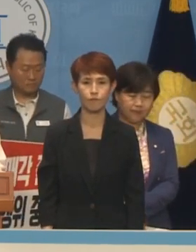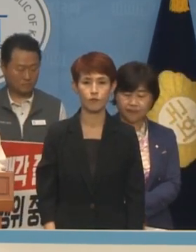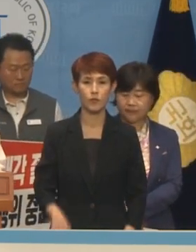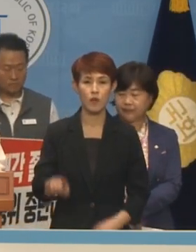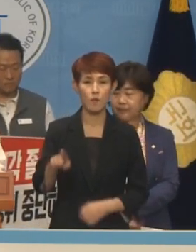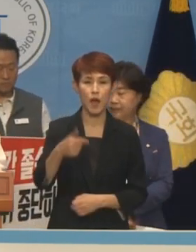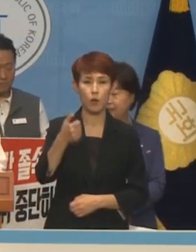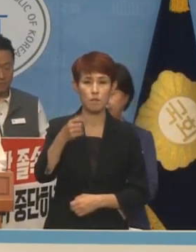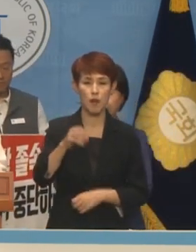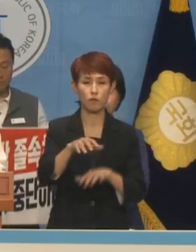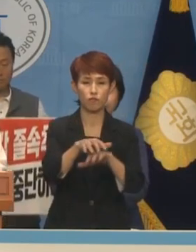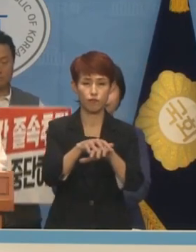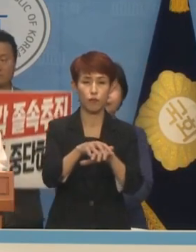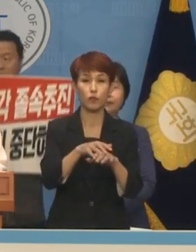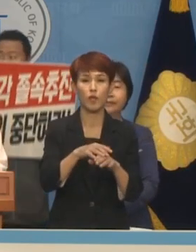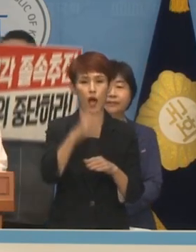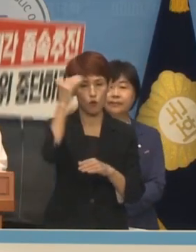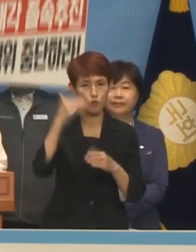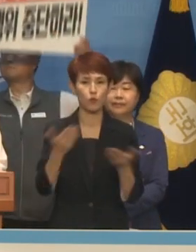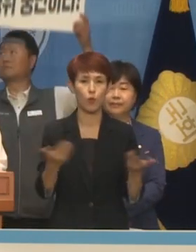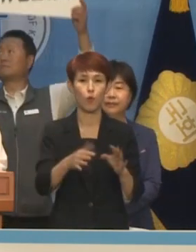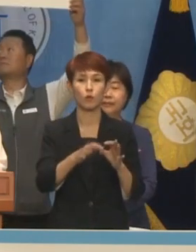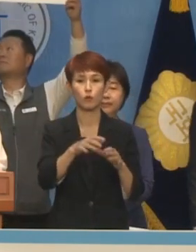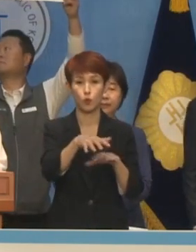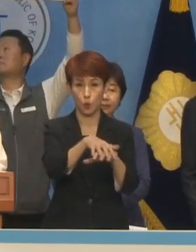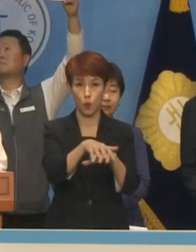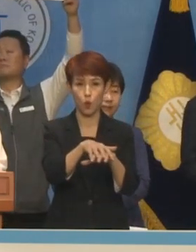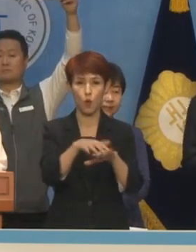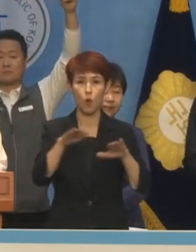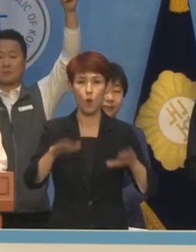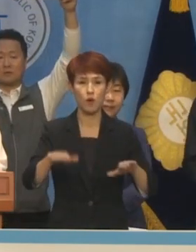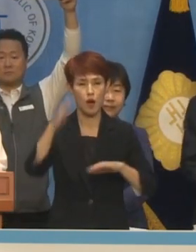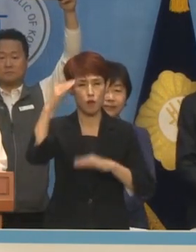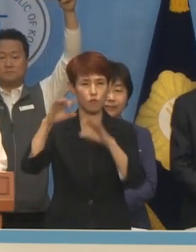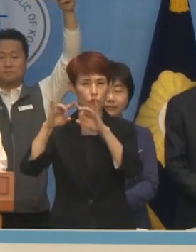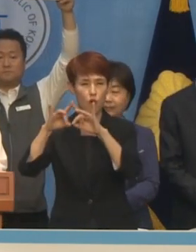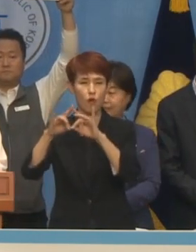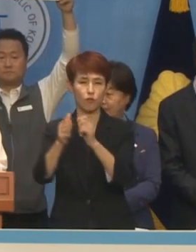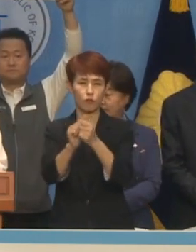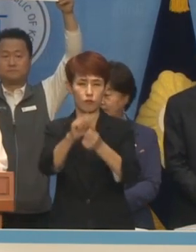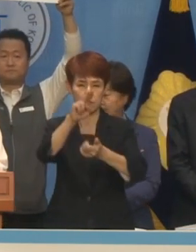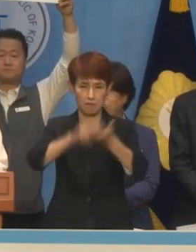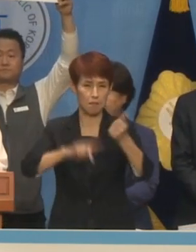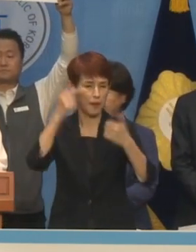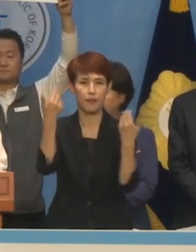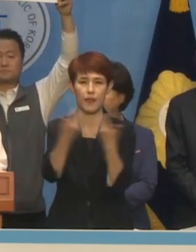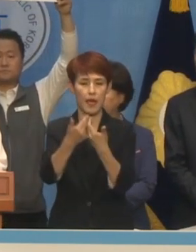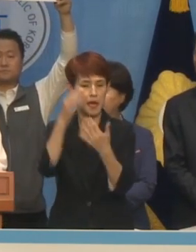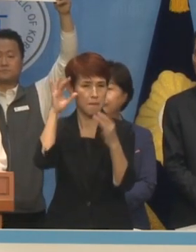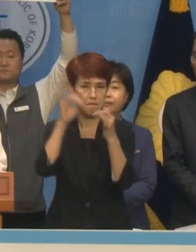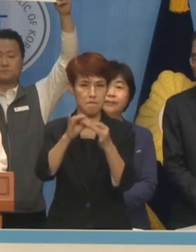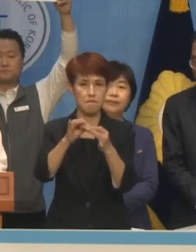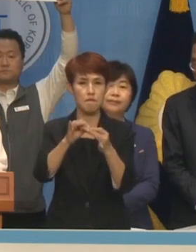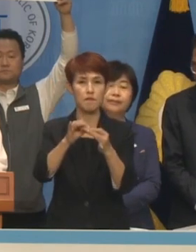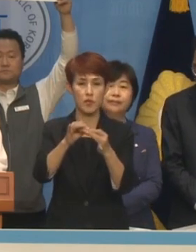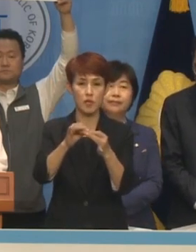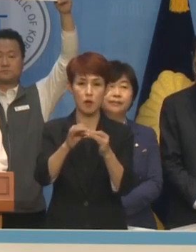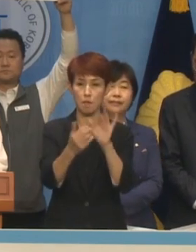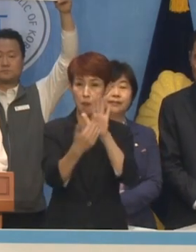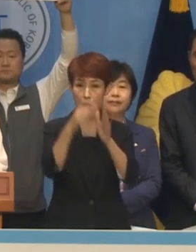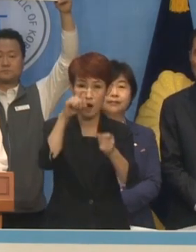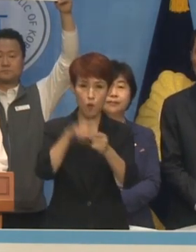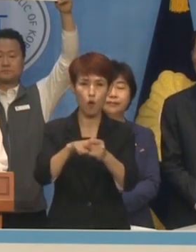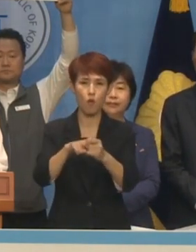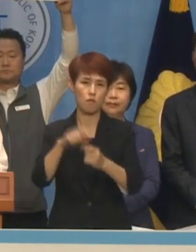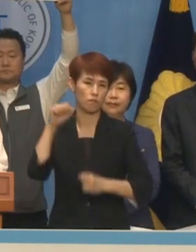150만 노동자 조직인 한국노총은 오늘 한전 KDN 지분 매각 반대 입장에 공감하며 지분 매각 저지를 위한 전력